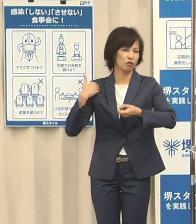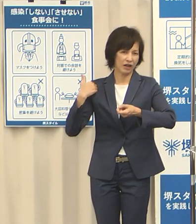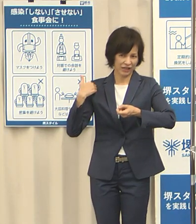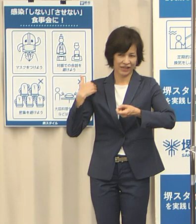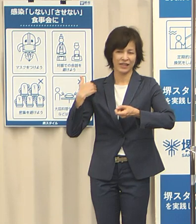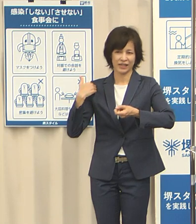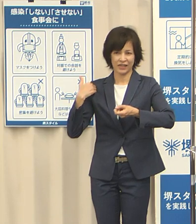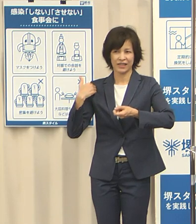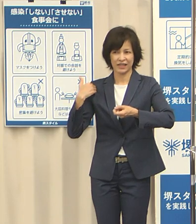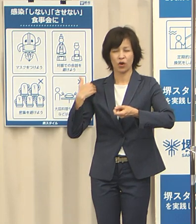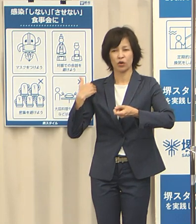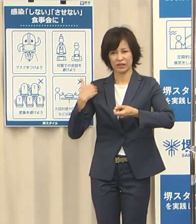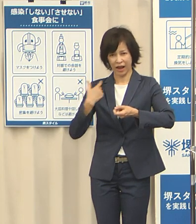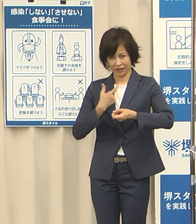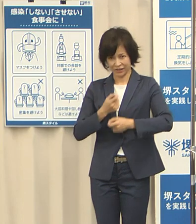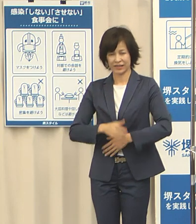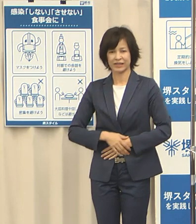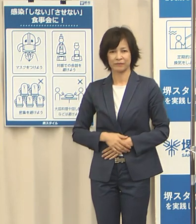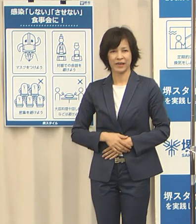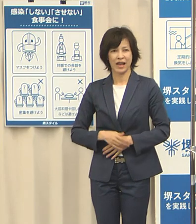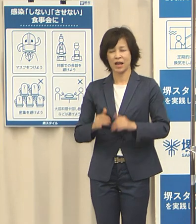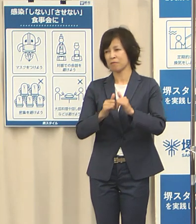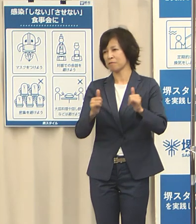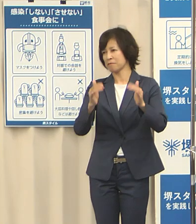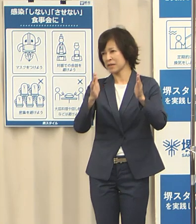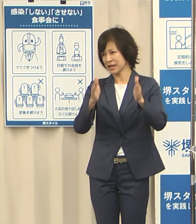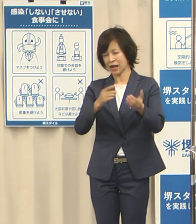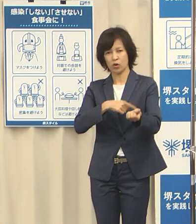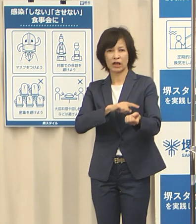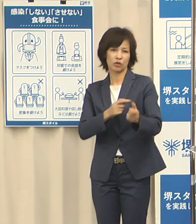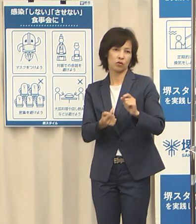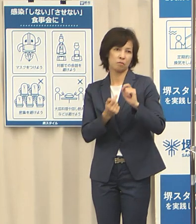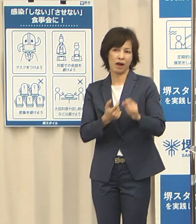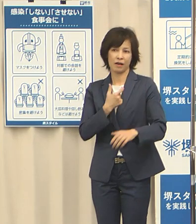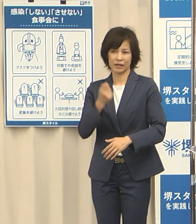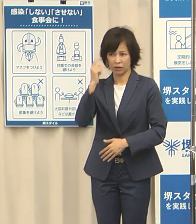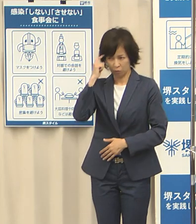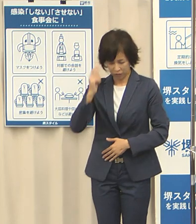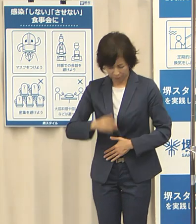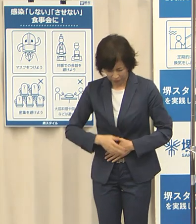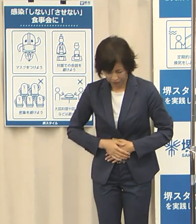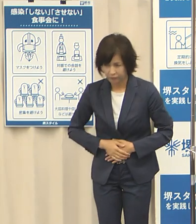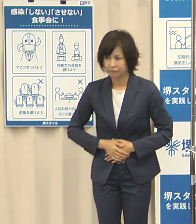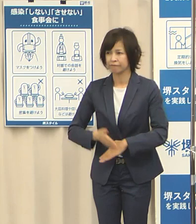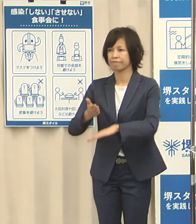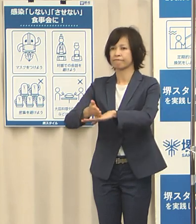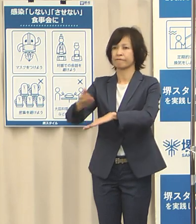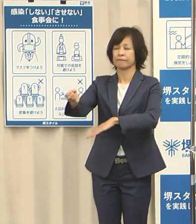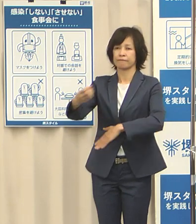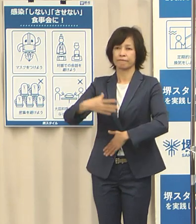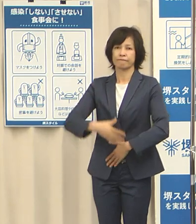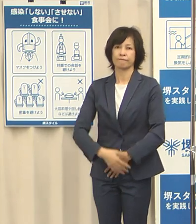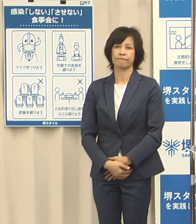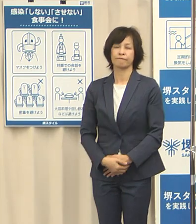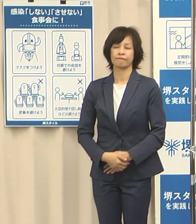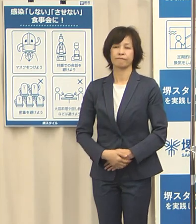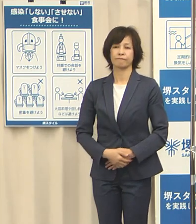室が担いたい、その民間活力担当は担いたいと考えています。 ありがとうござい